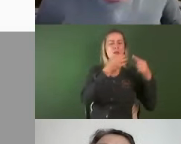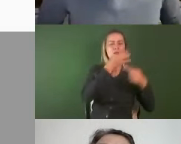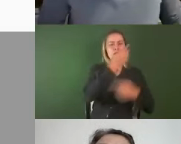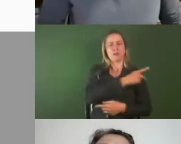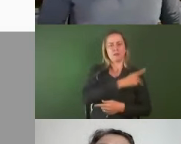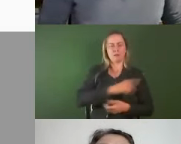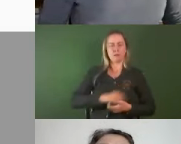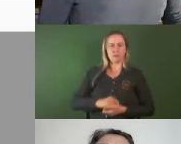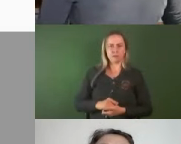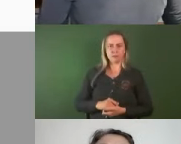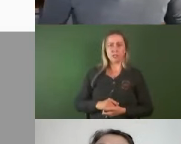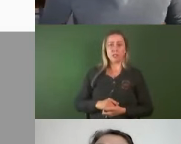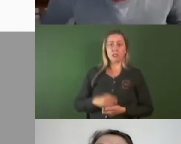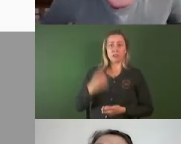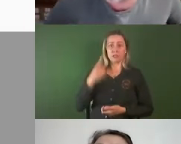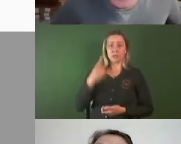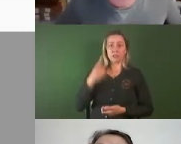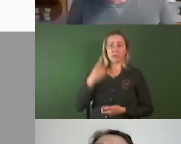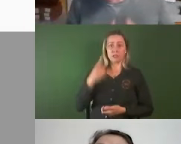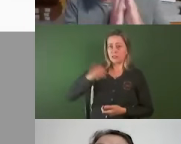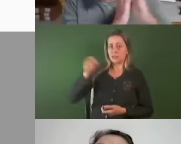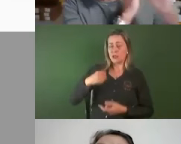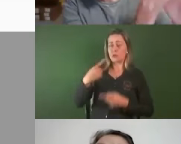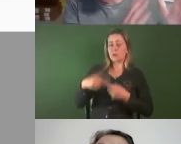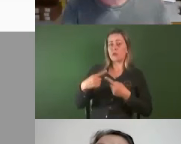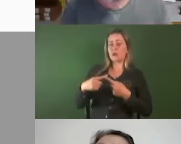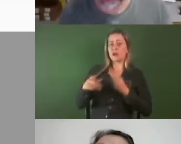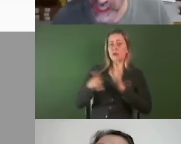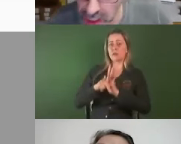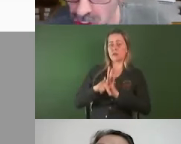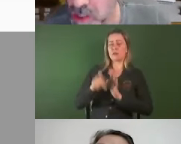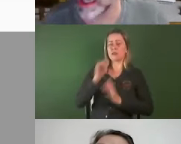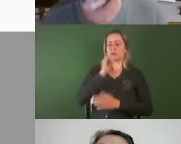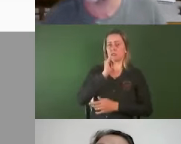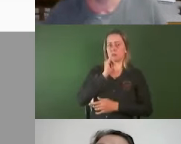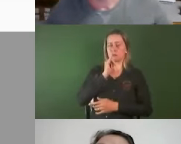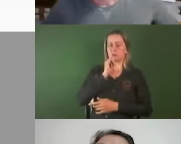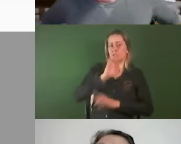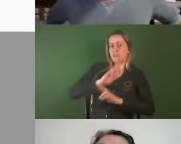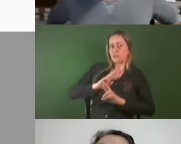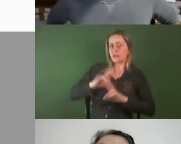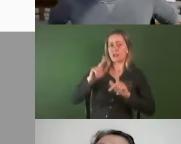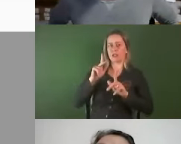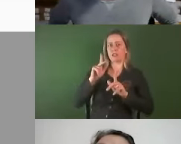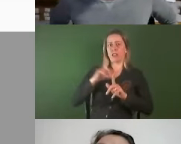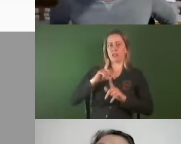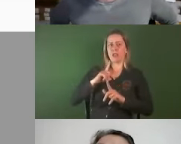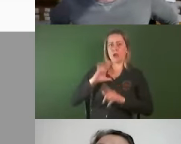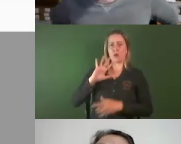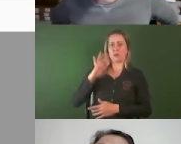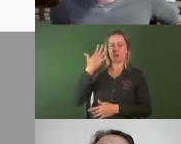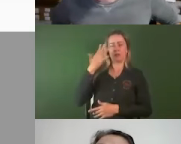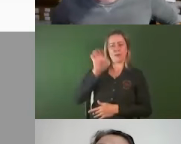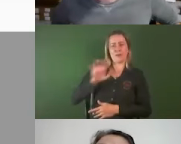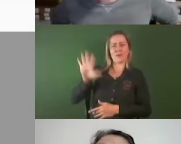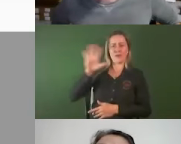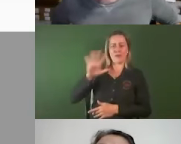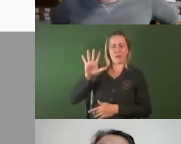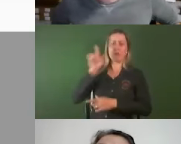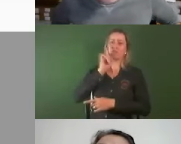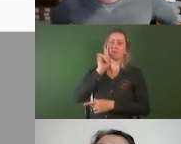E isso é muito interessante, porque é um percurso absolutamente distinto do que a gente tem acontecendo na Europa e nos Estados